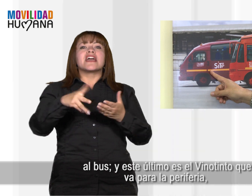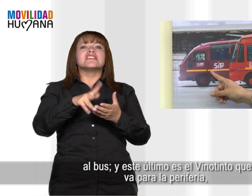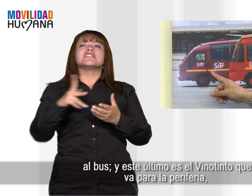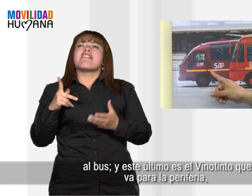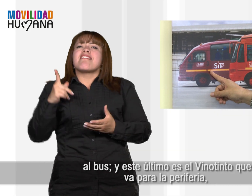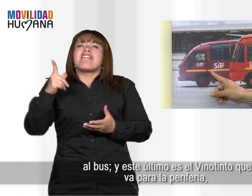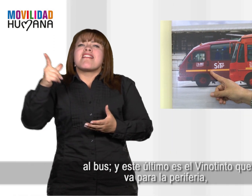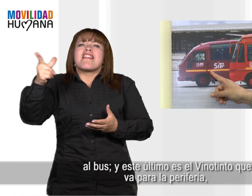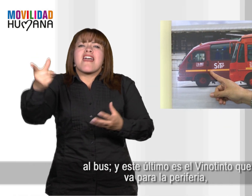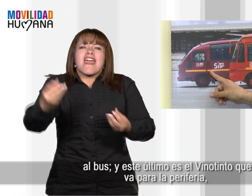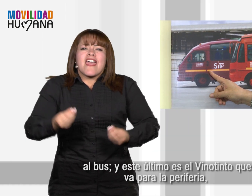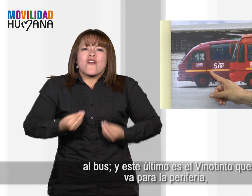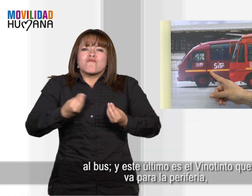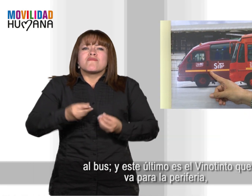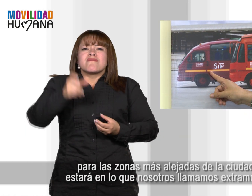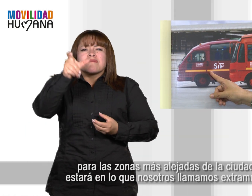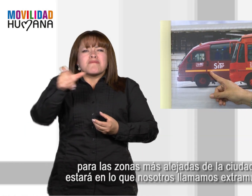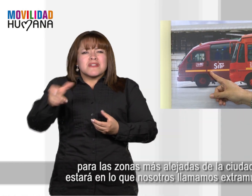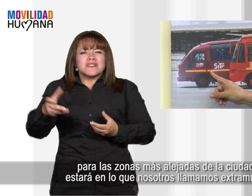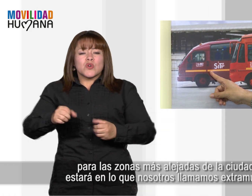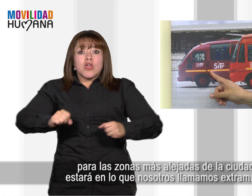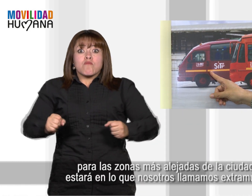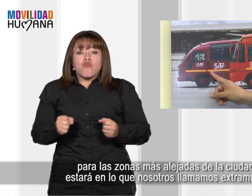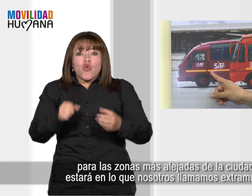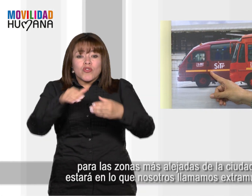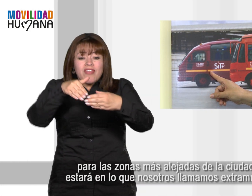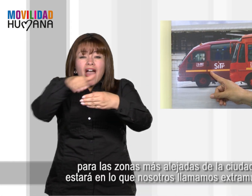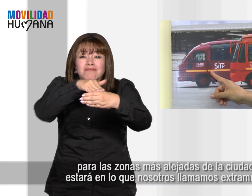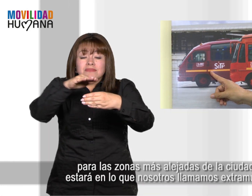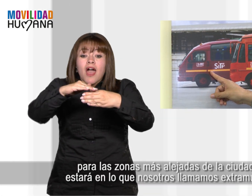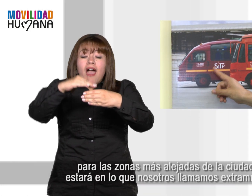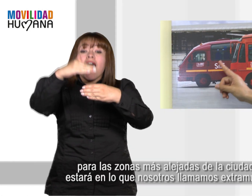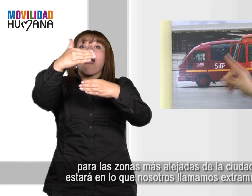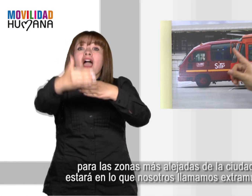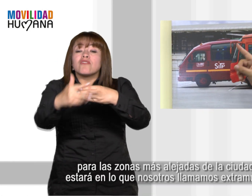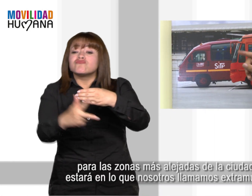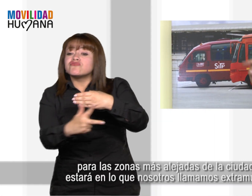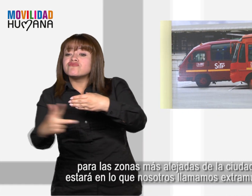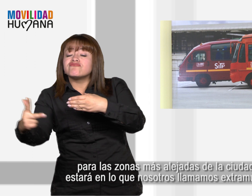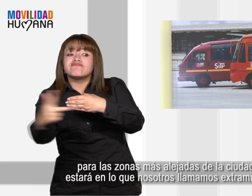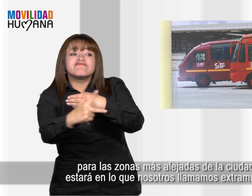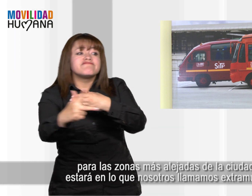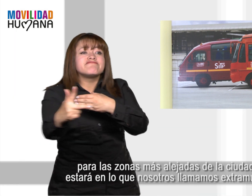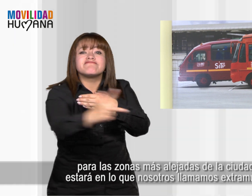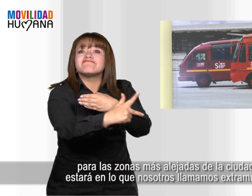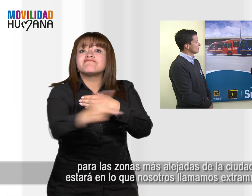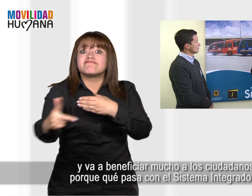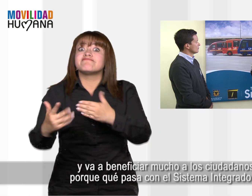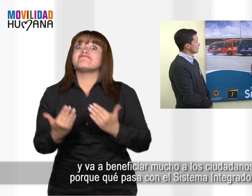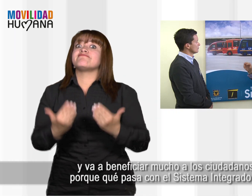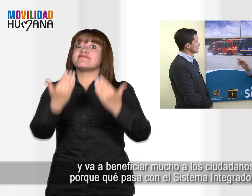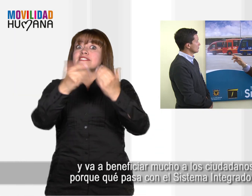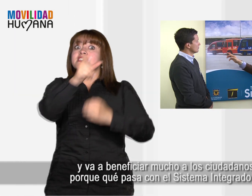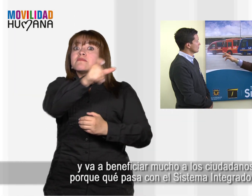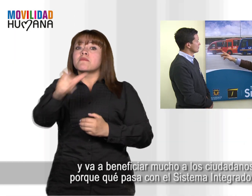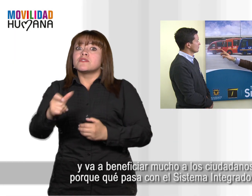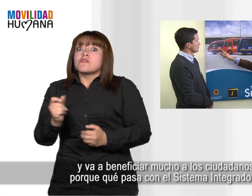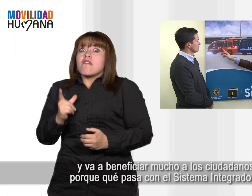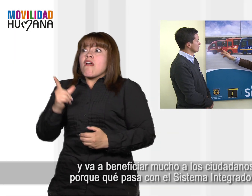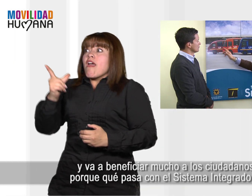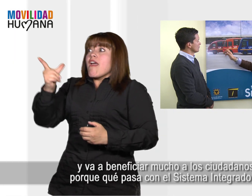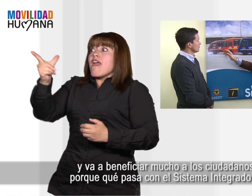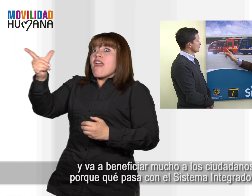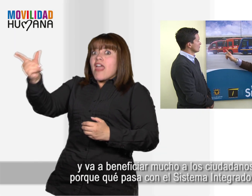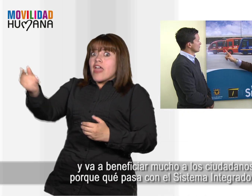vino tinto, que va para la periferia, para las zonas más alejadas de la ciudad. Va a estar en lo que nosotros llamamos extramuros, y va a beneficiar